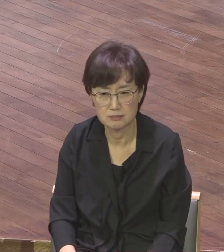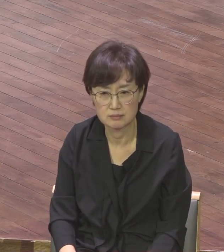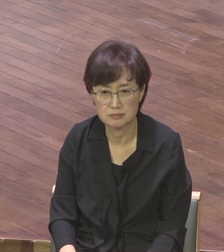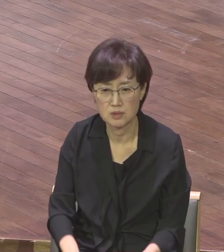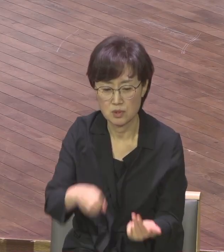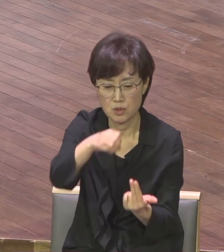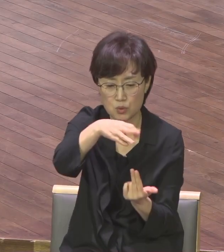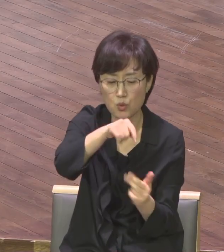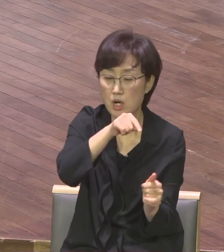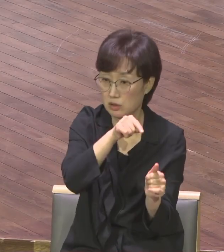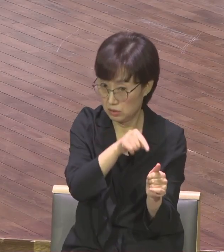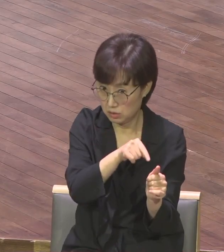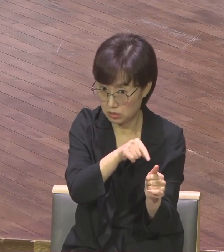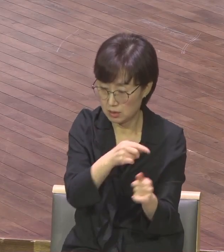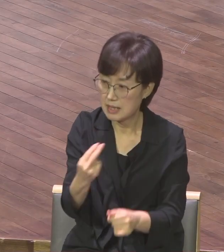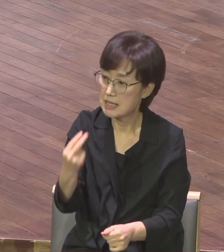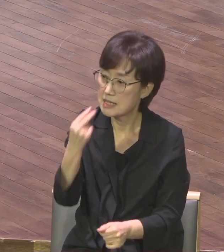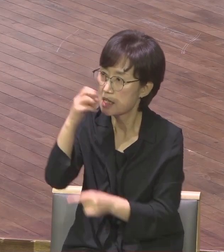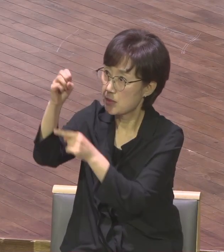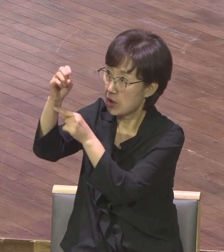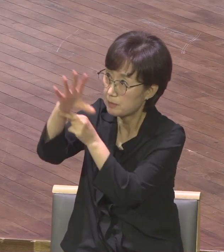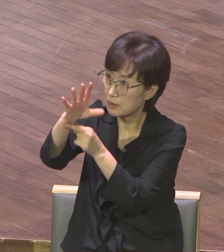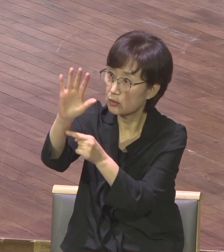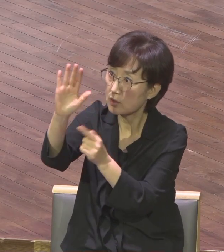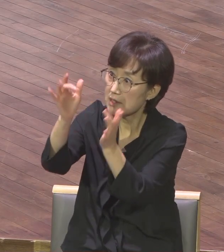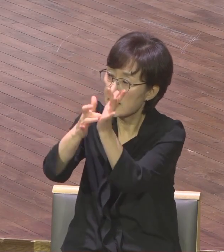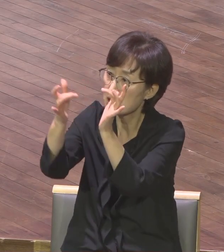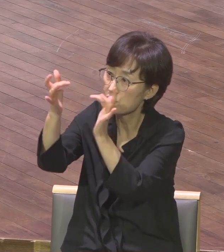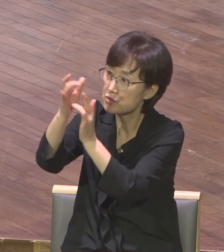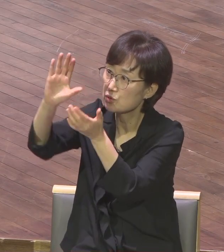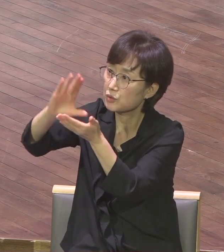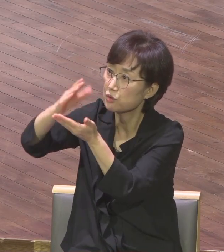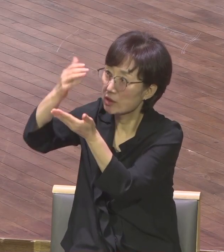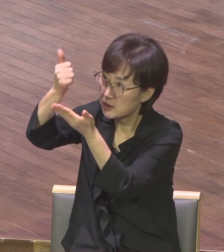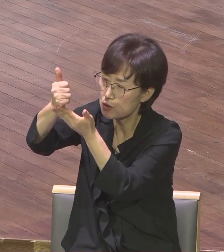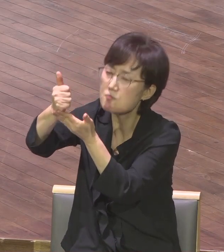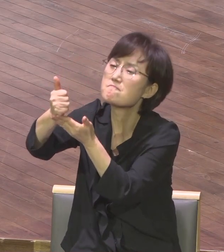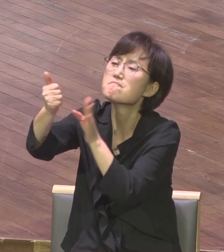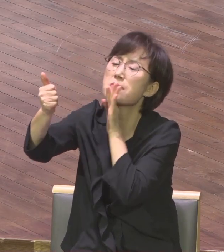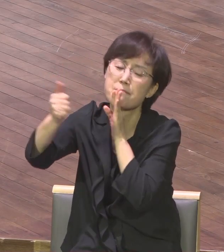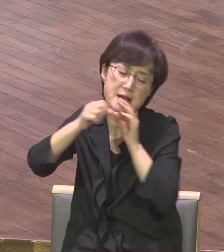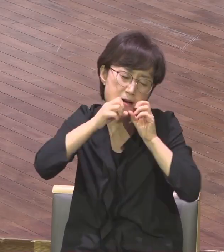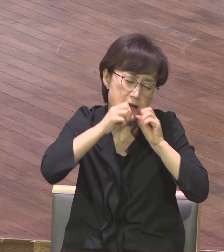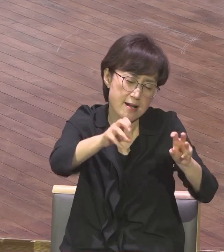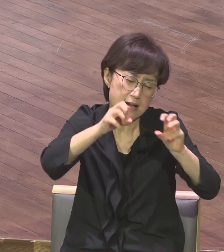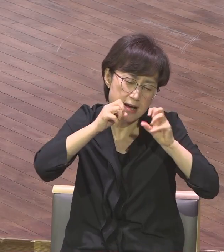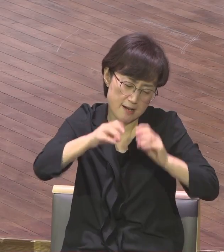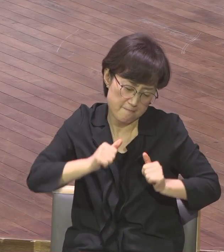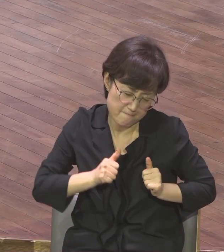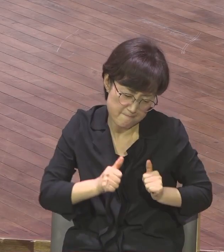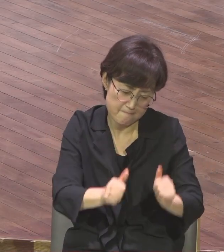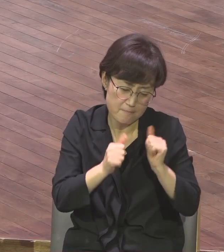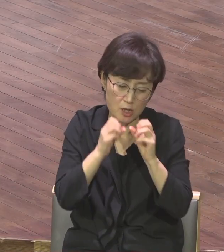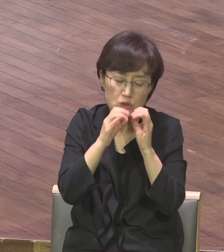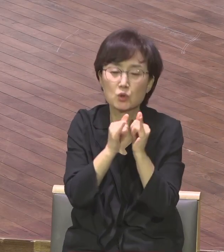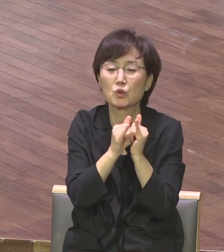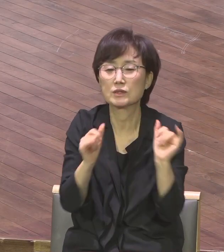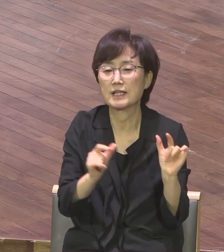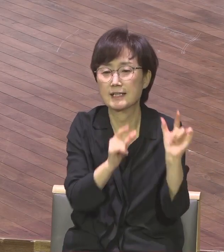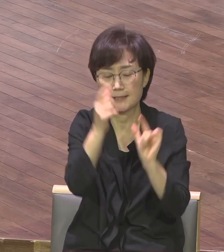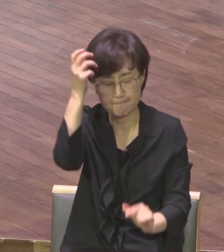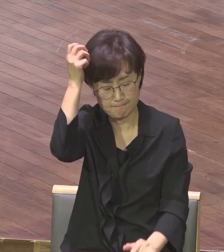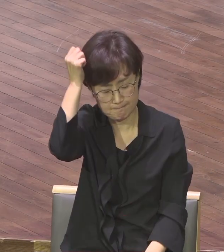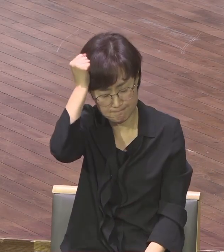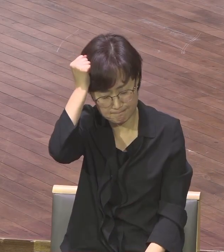세례요한은 생명의 빛이신 예수 그리스도를 정언하는 전도자의 정체성을 가지고